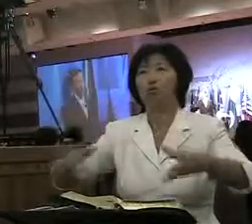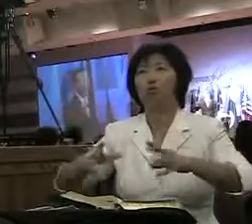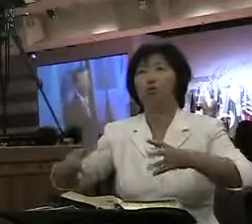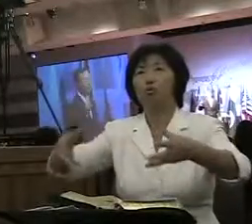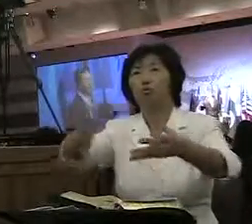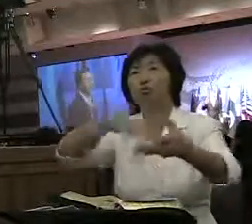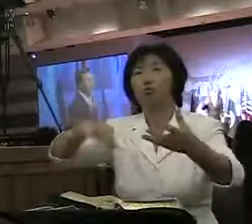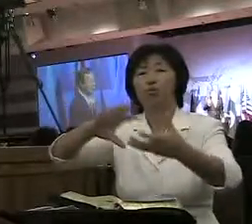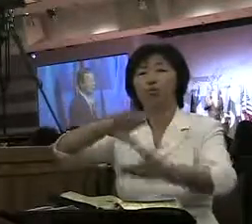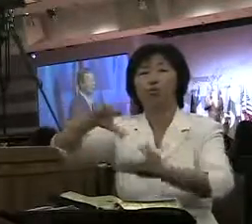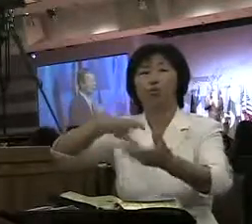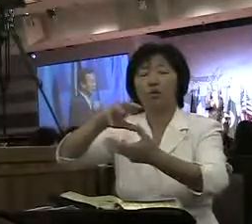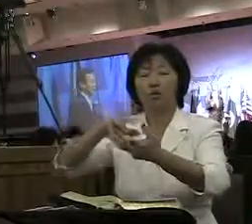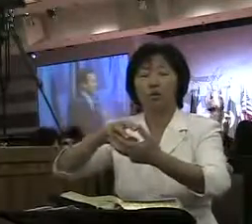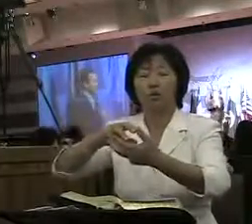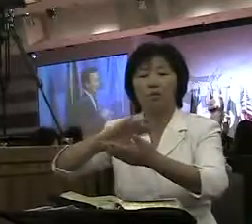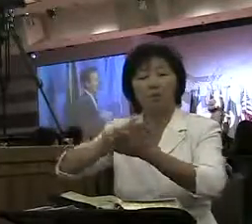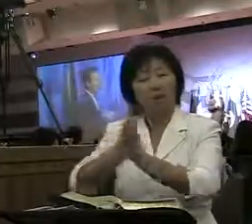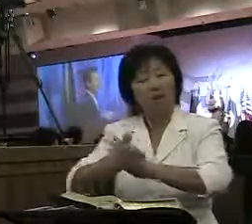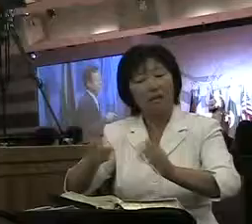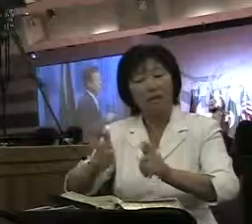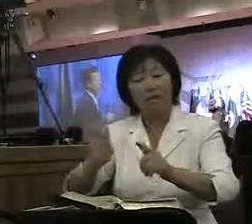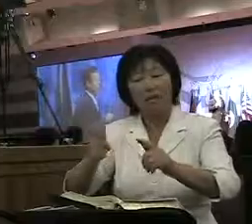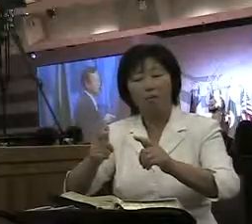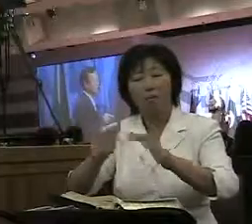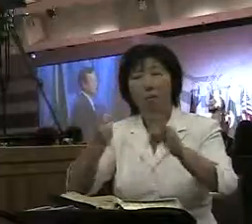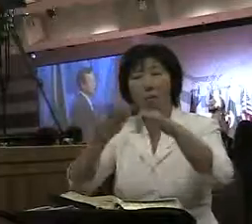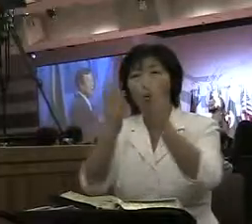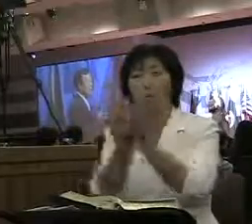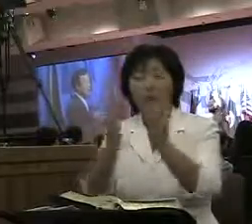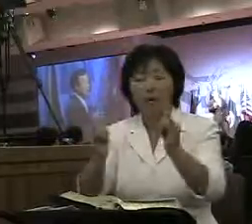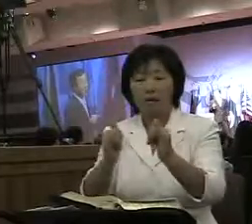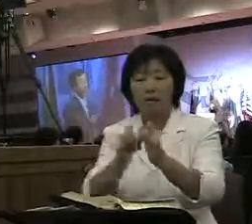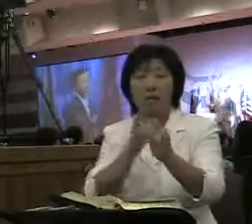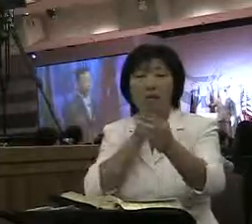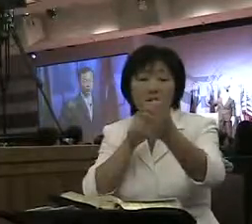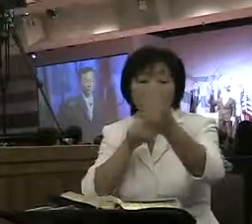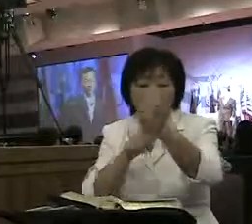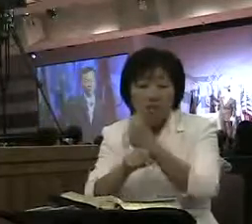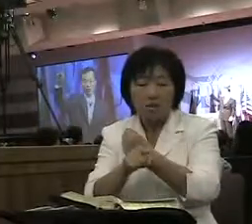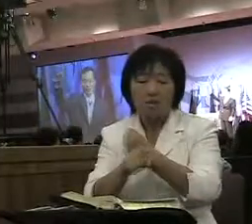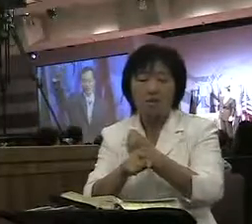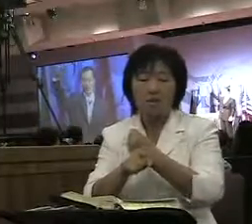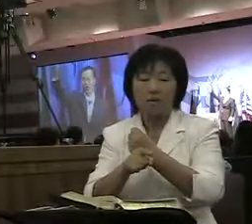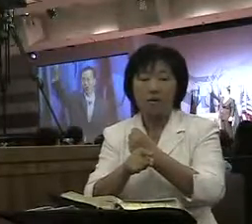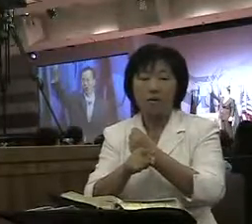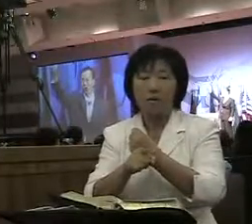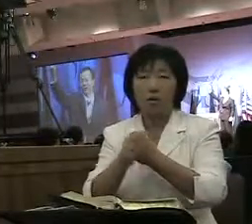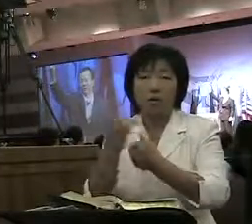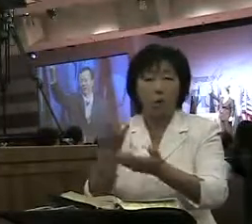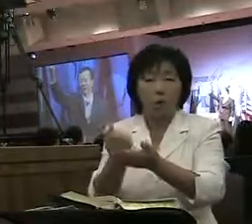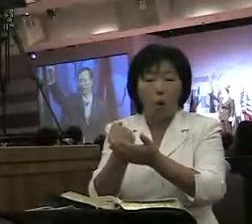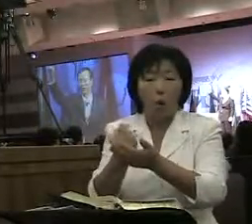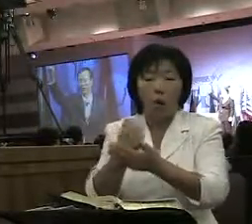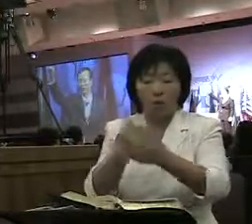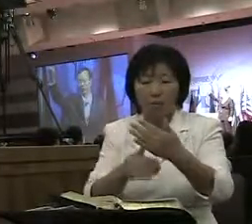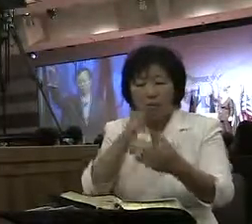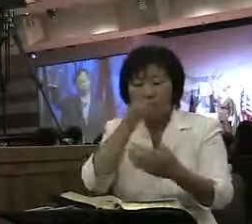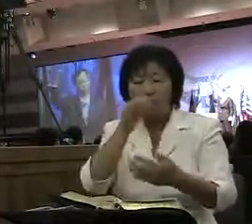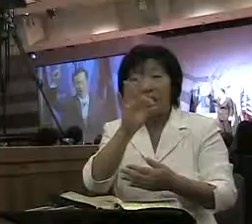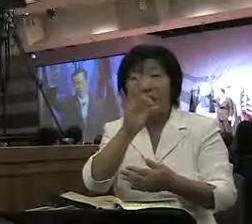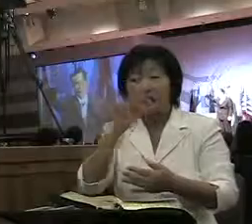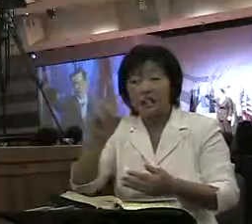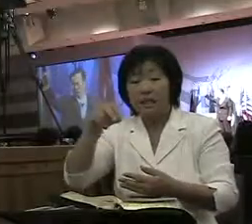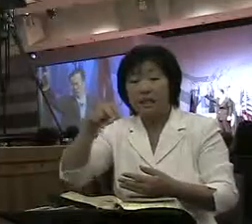모든 사람이 못 볼지라도 진리는 진리로 남아있어요. 이사야 선지자는 이것을 봤어야만 합니다.